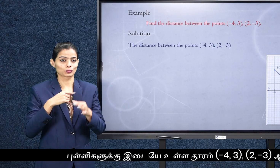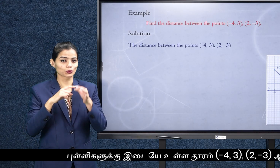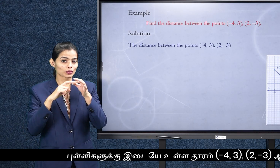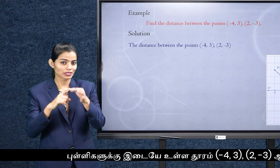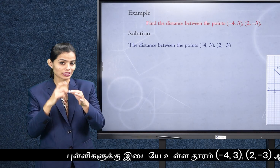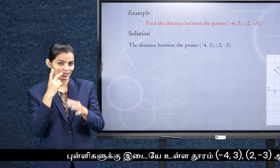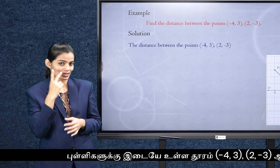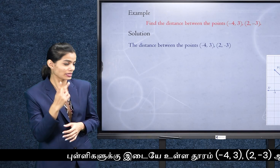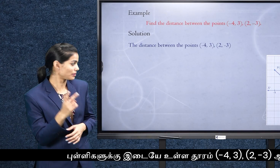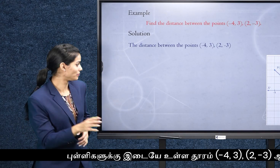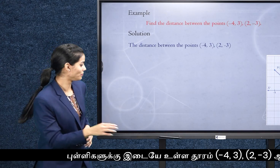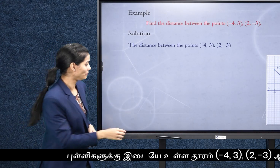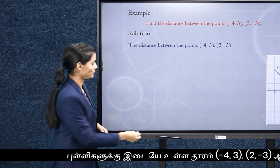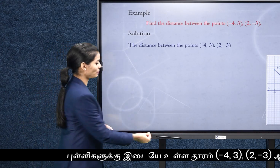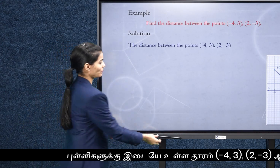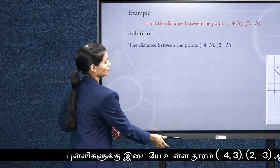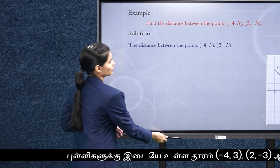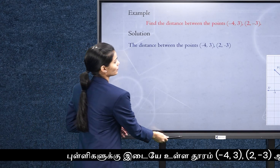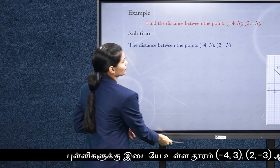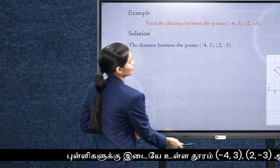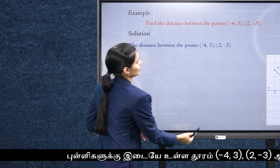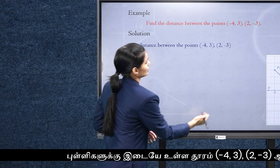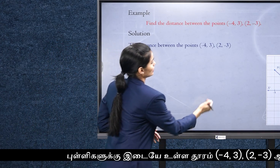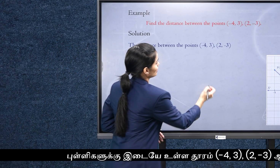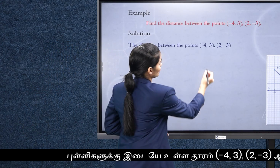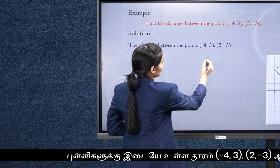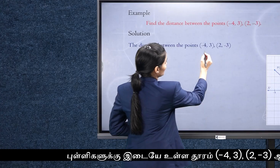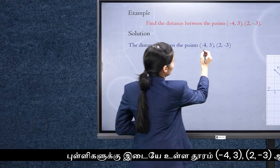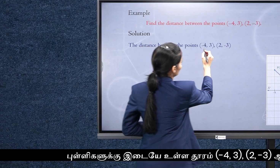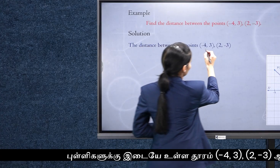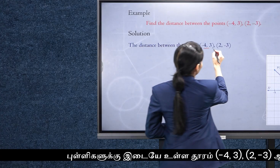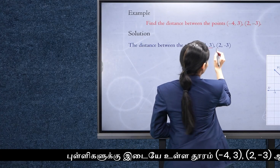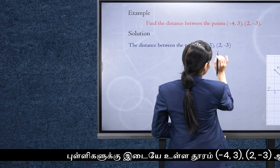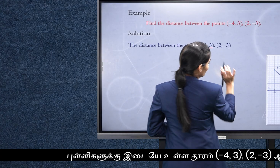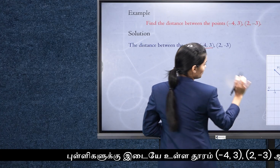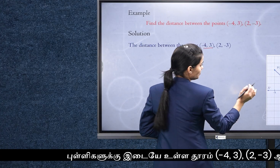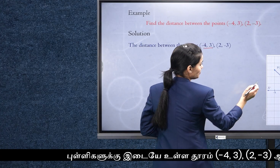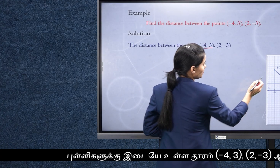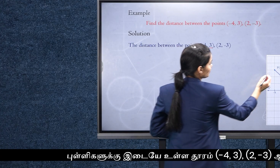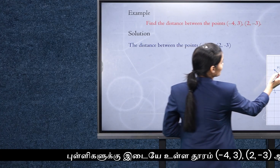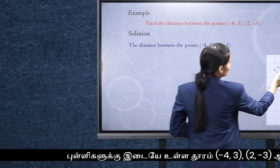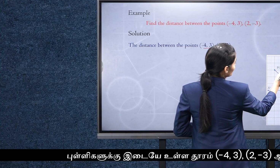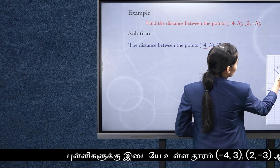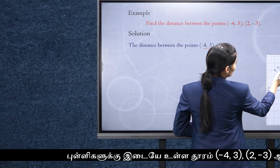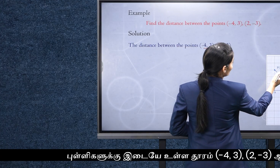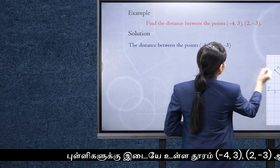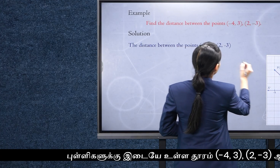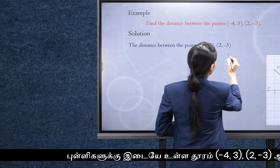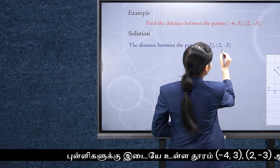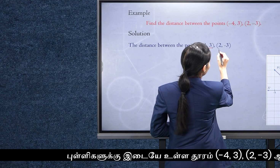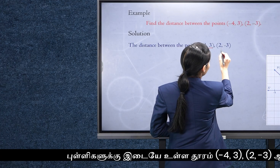வட்டடைப்புக்குறிக்குள் கழித்தல் 4 3 வட்டடைப்புக்குறிக்குள் 2 கழித்தல் 3 ஆகும்.